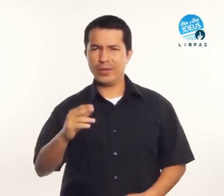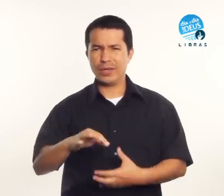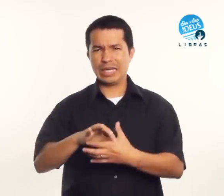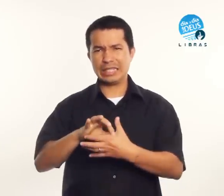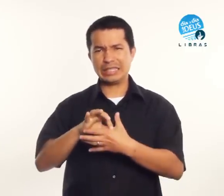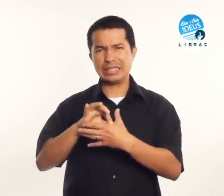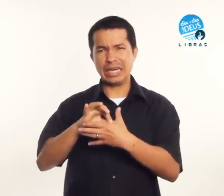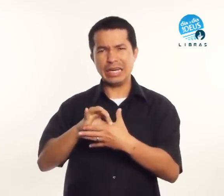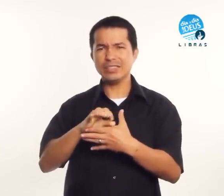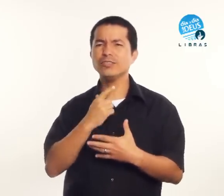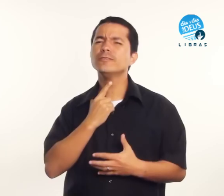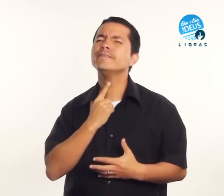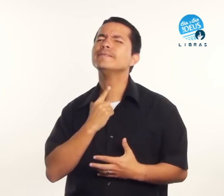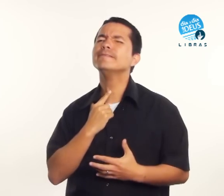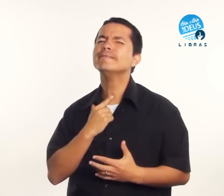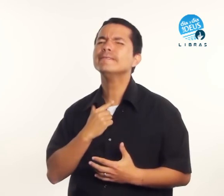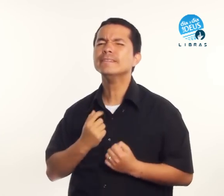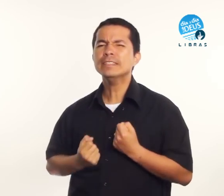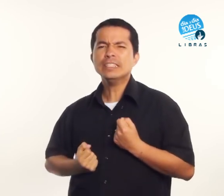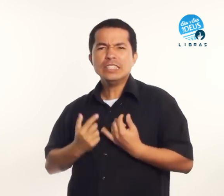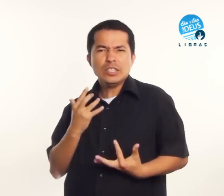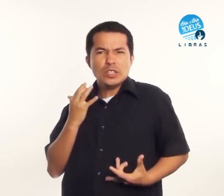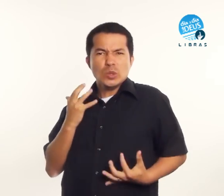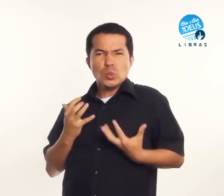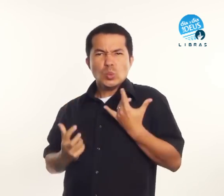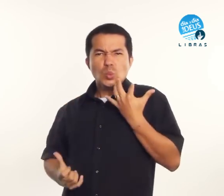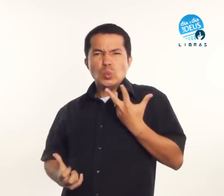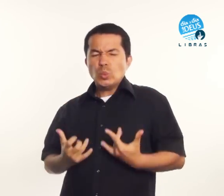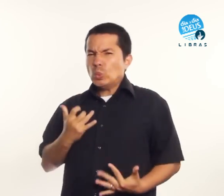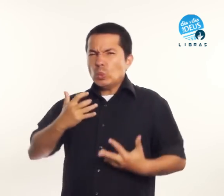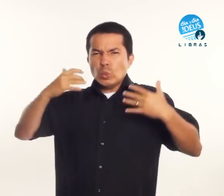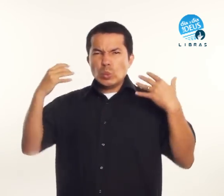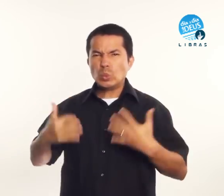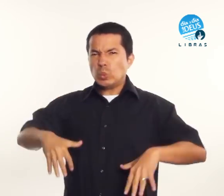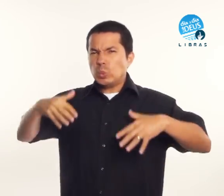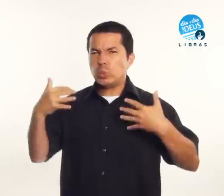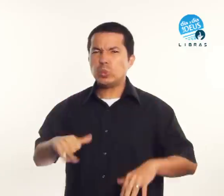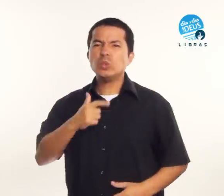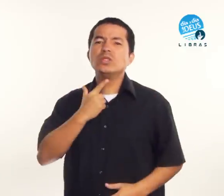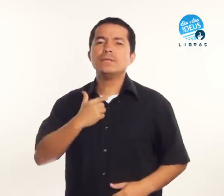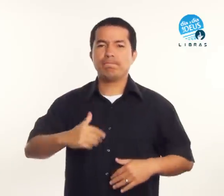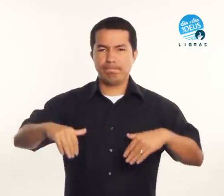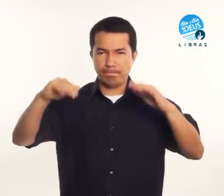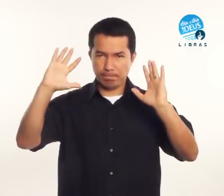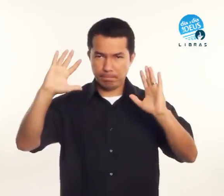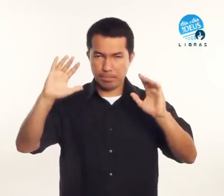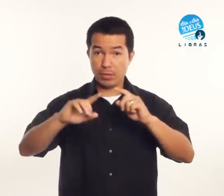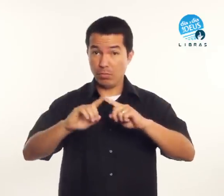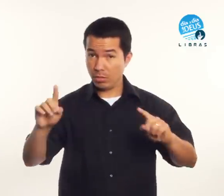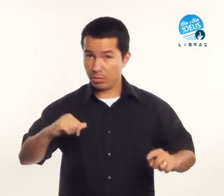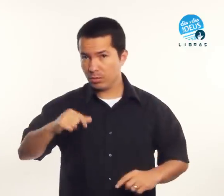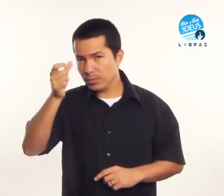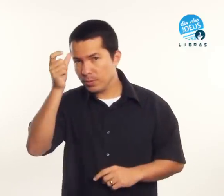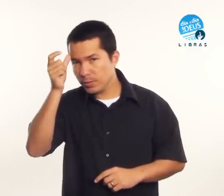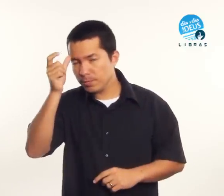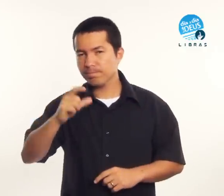aqui sendo movimentadas aqui dentro da nossa alma. Ele vai usar a primeira ferramenta chamada